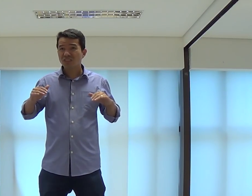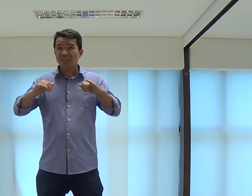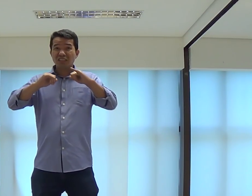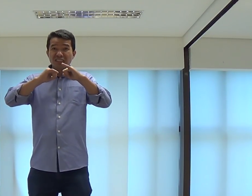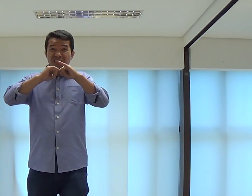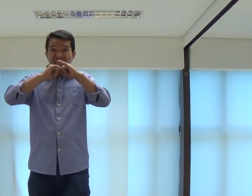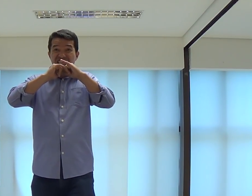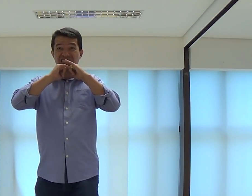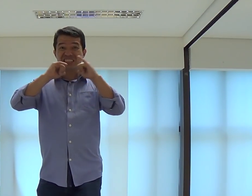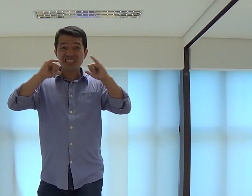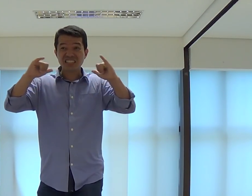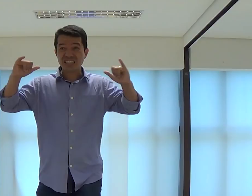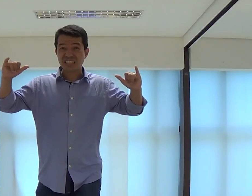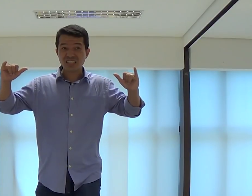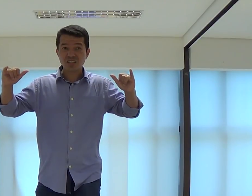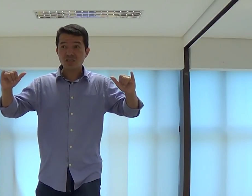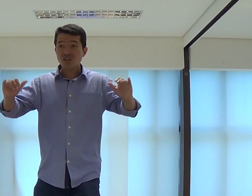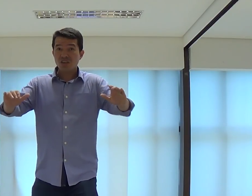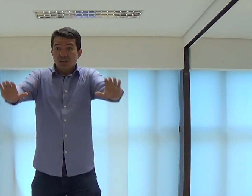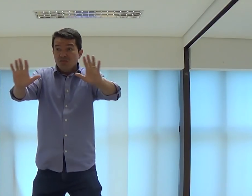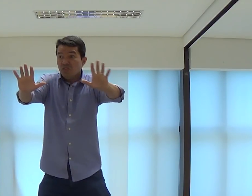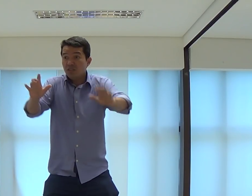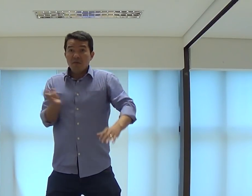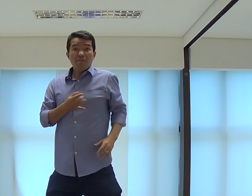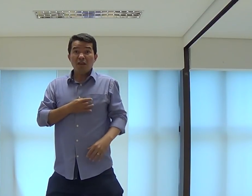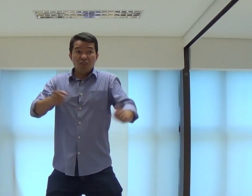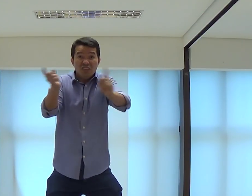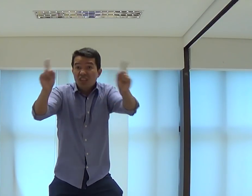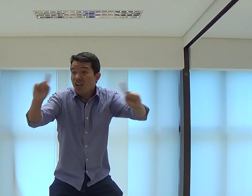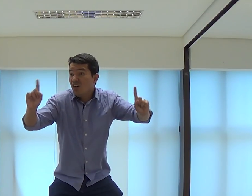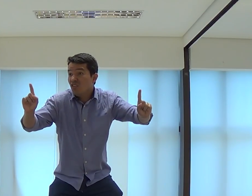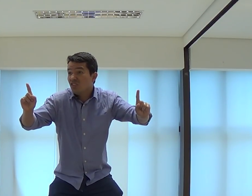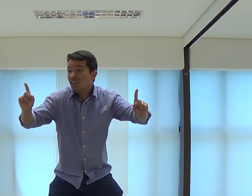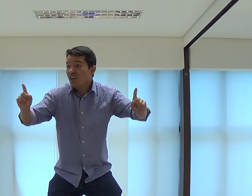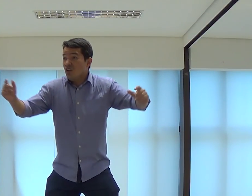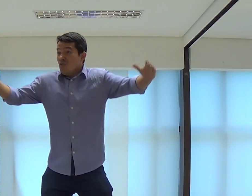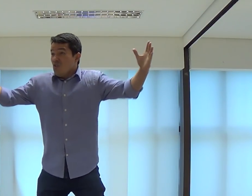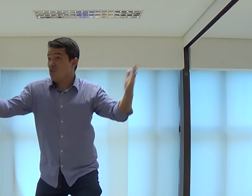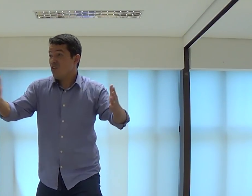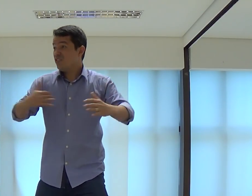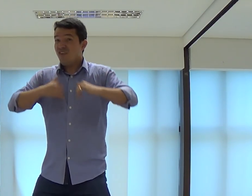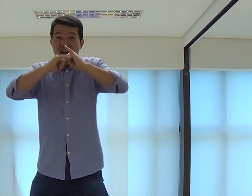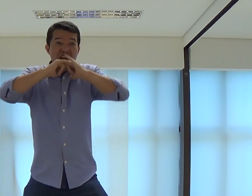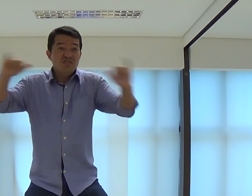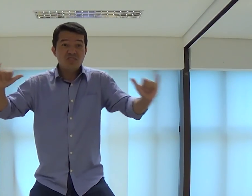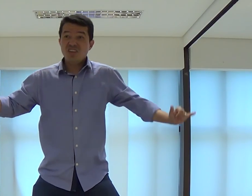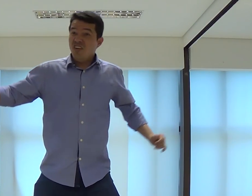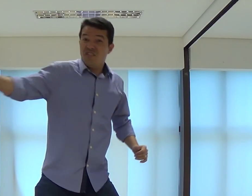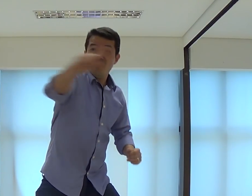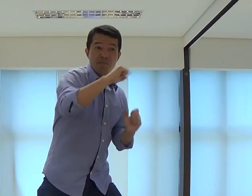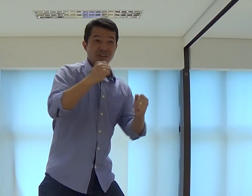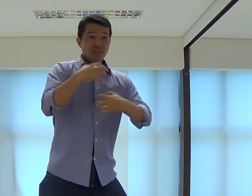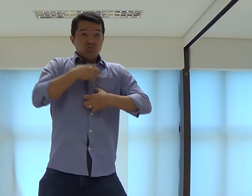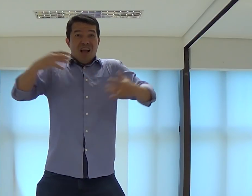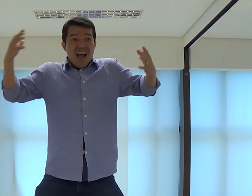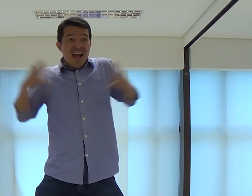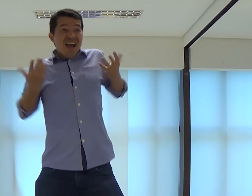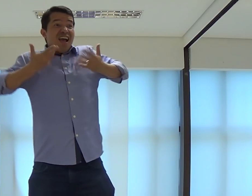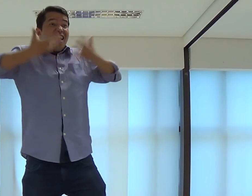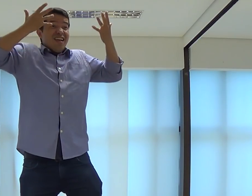anjo falou isso para todas as pessoas. Gente, não tenham medo. É, hoje eu quero falar uma coisa nova para vocês,